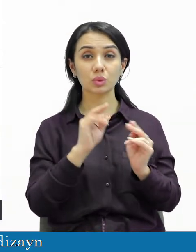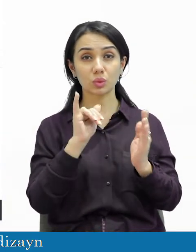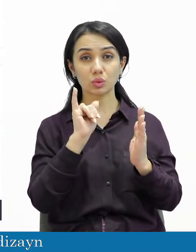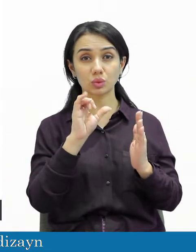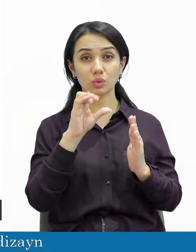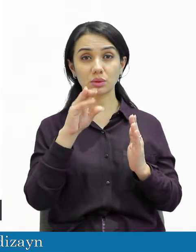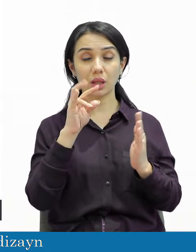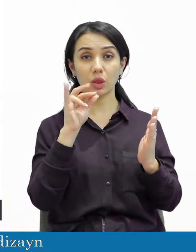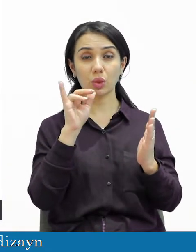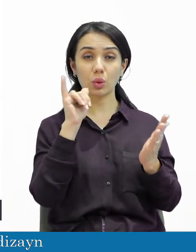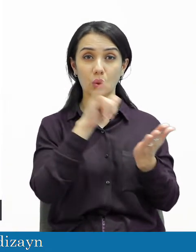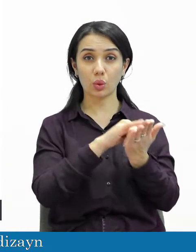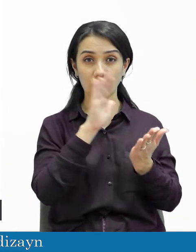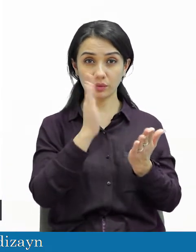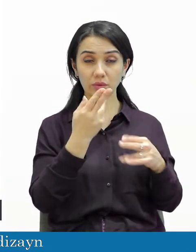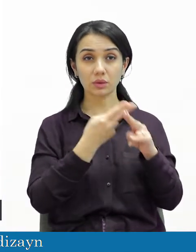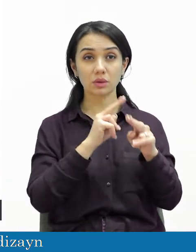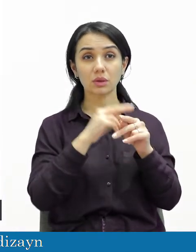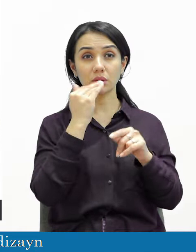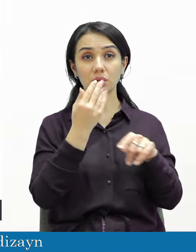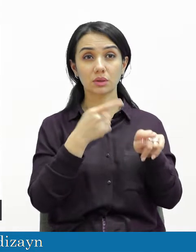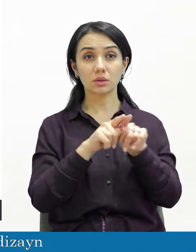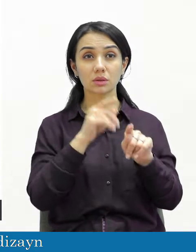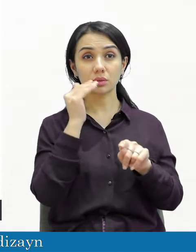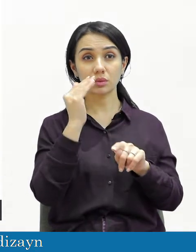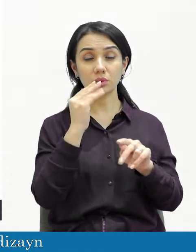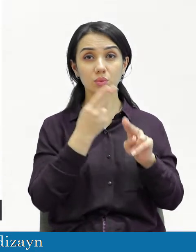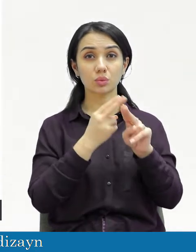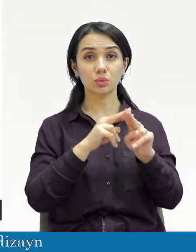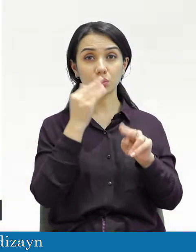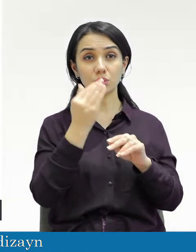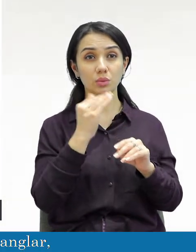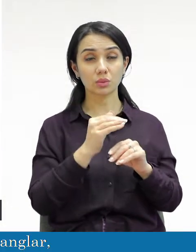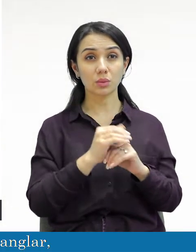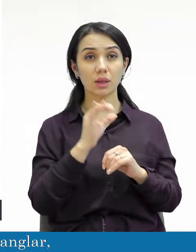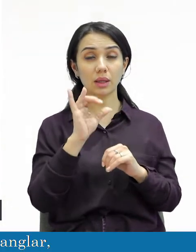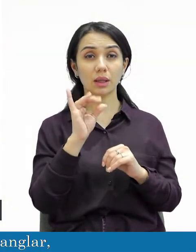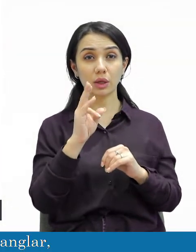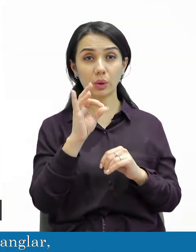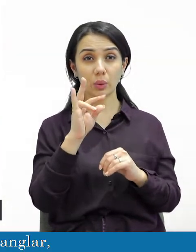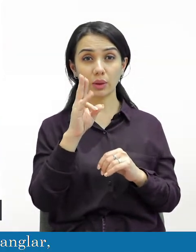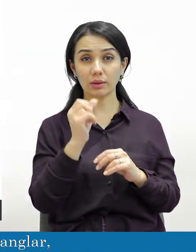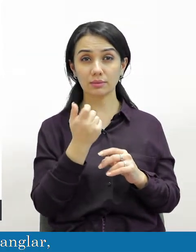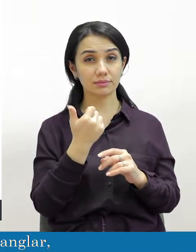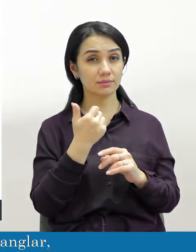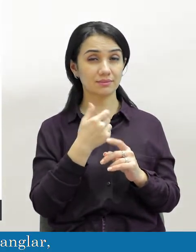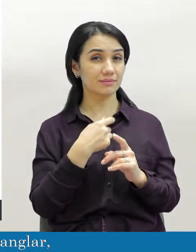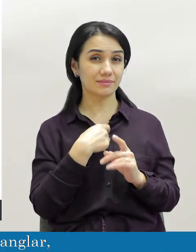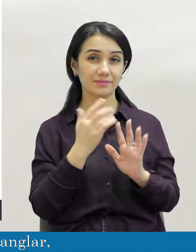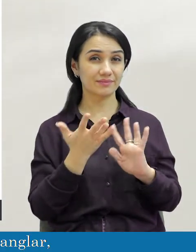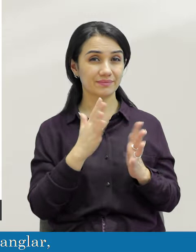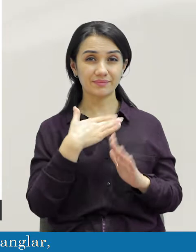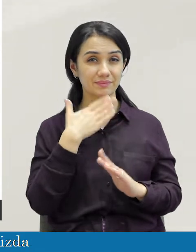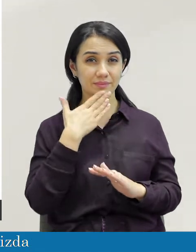qilamiz. Keyingisi Material Design Icons. Men bu Material Design ikonkalarini unchalik yaxshi ko'rmayman. Shuning